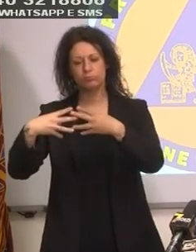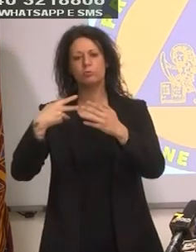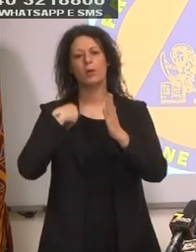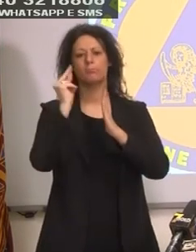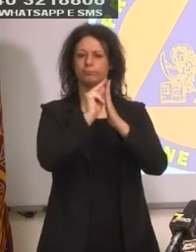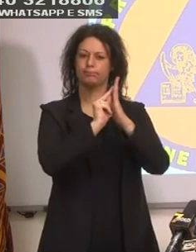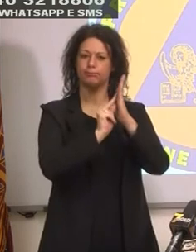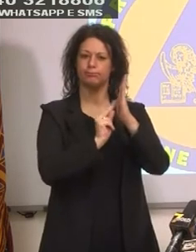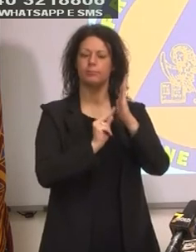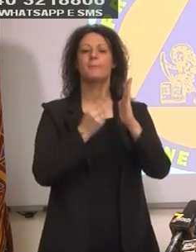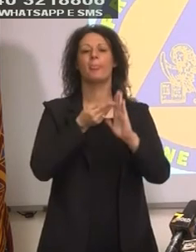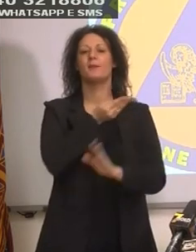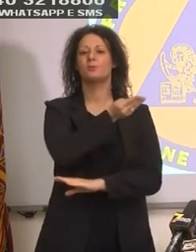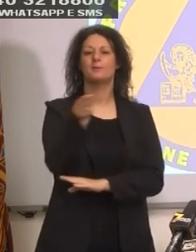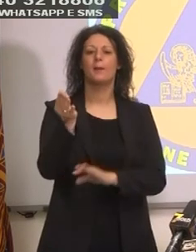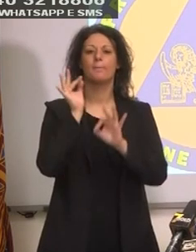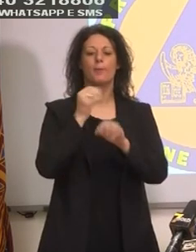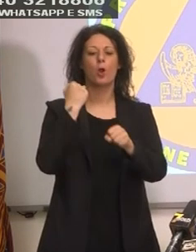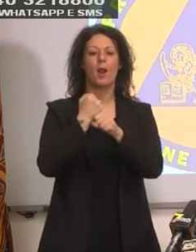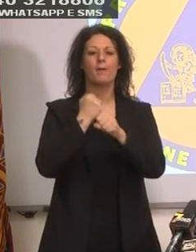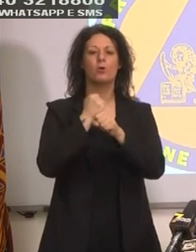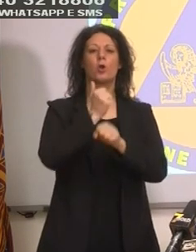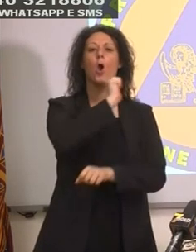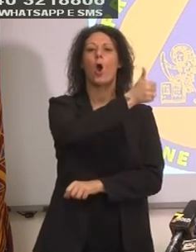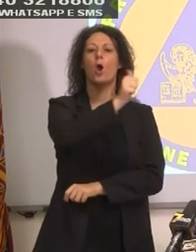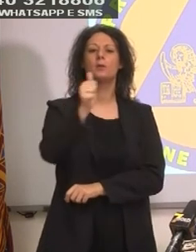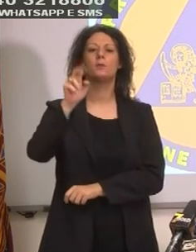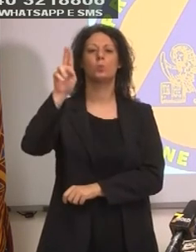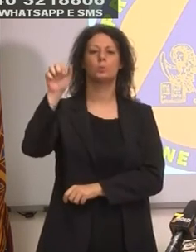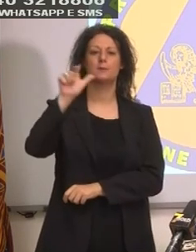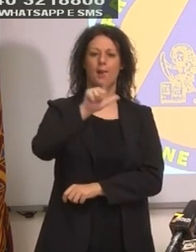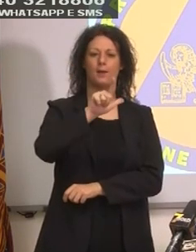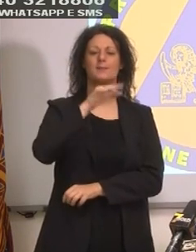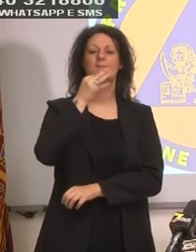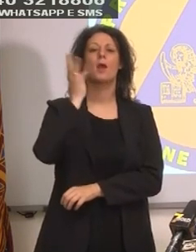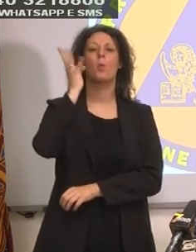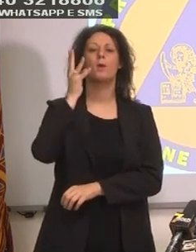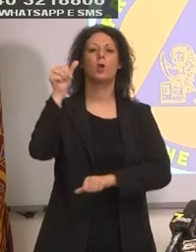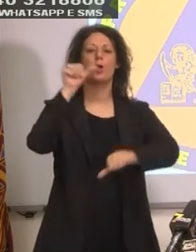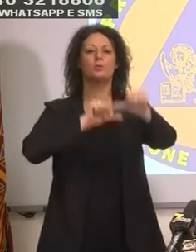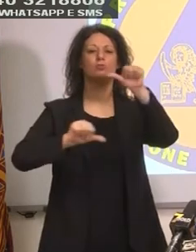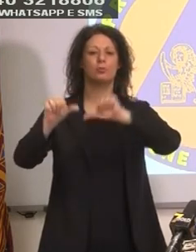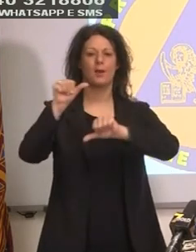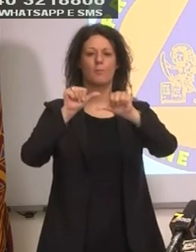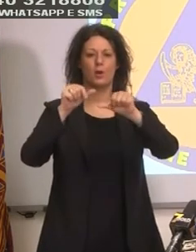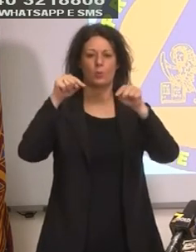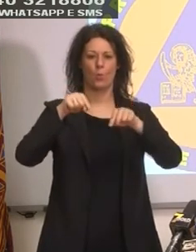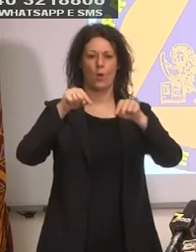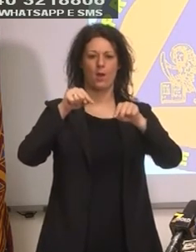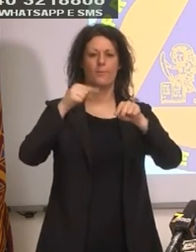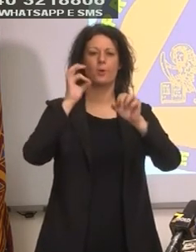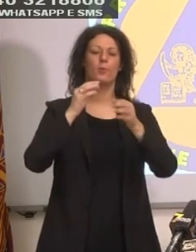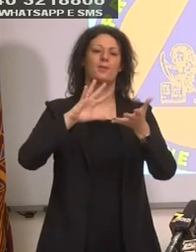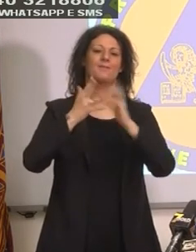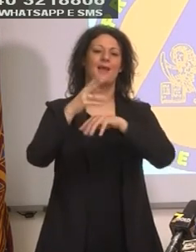di quello che è il lavoro di ogni ULS, e quindi delle 14 microbiologie, dei 14 laboratori che sono stati messi in